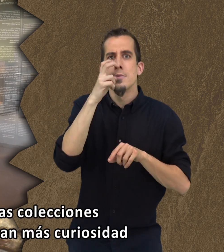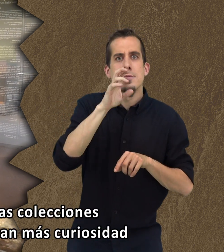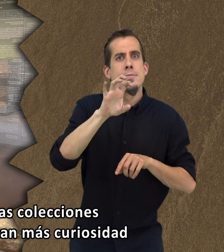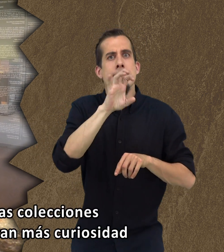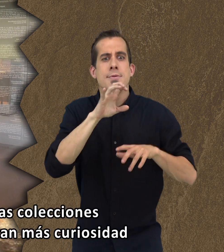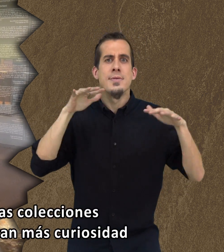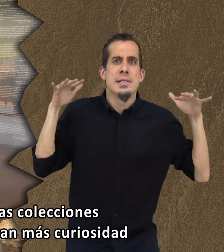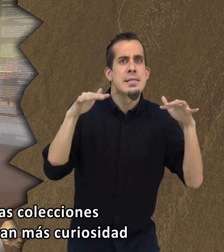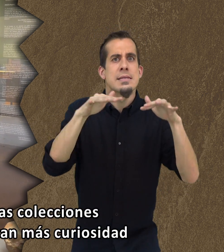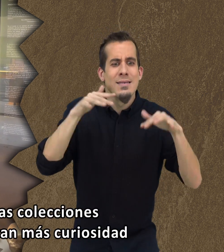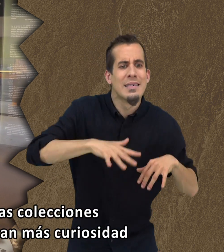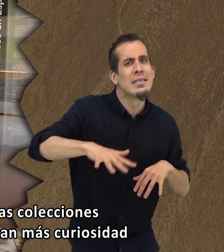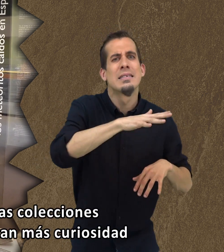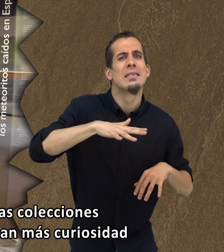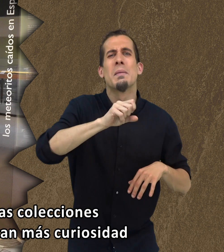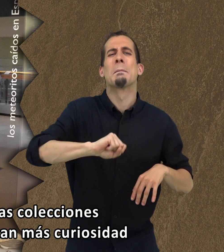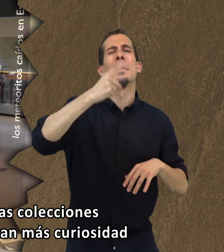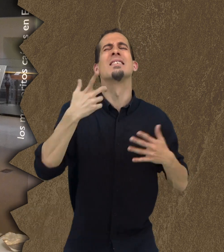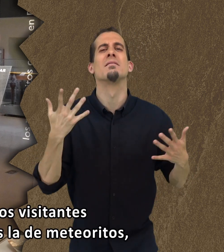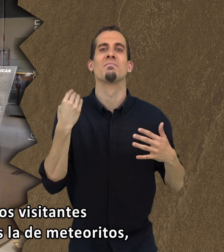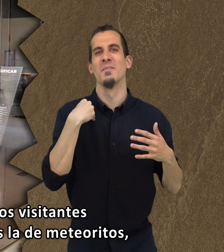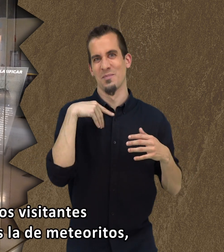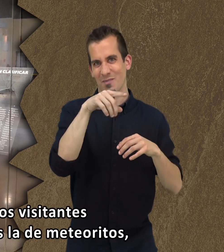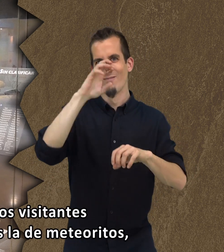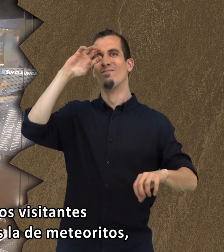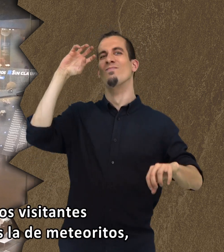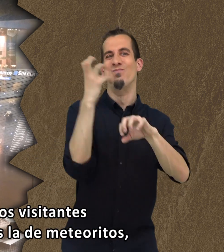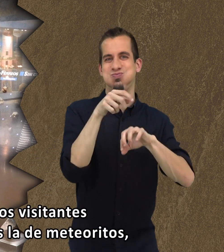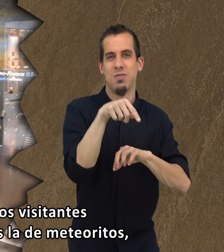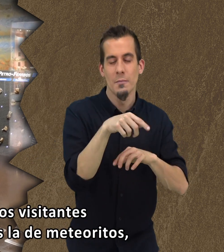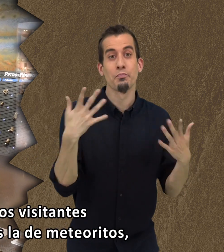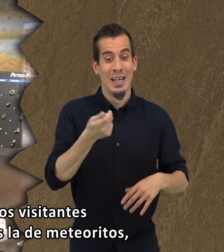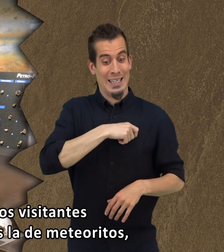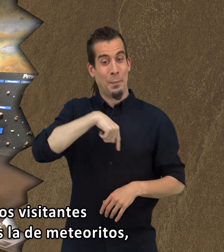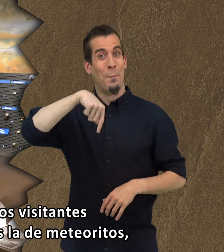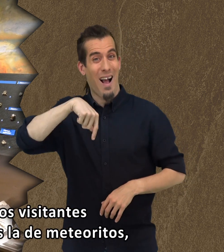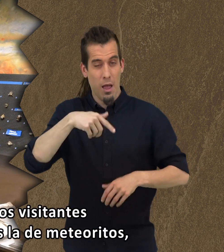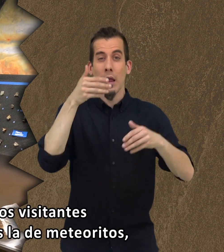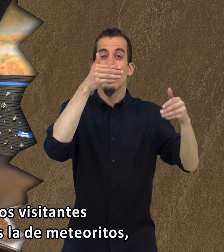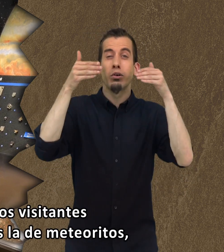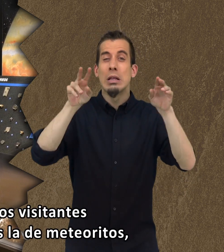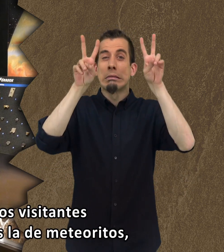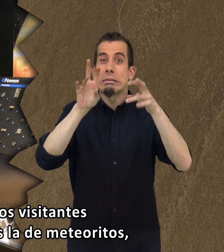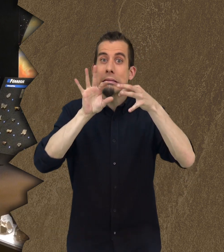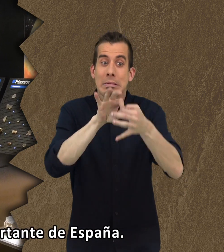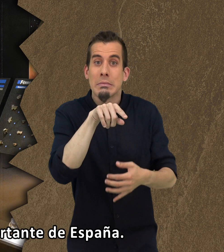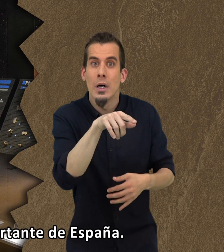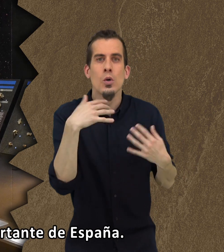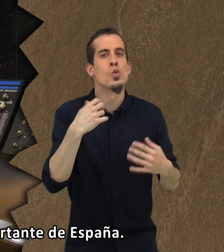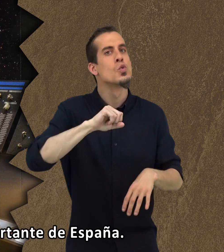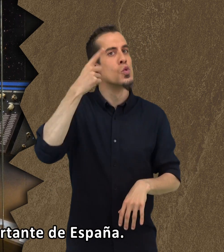una de las colecciones que despiertan más curiosidad entre los visitantes del museo es la de meteoritos